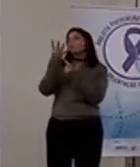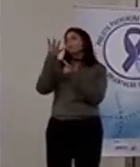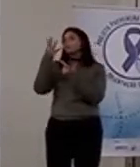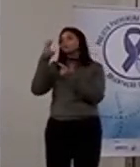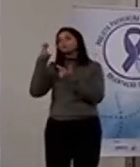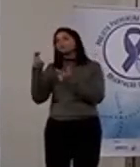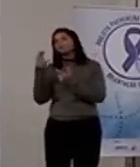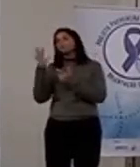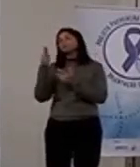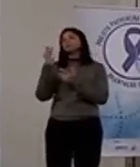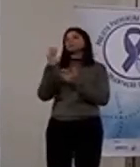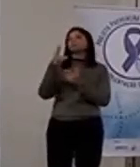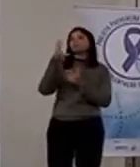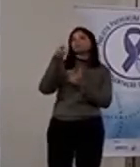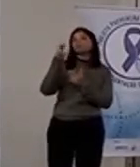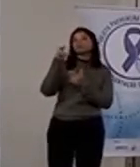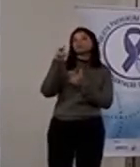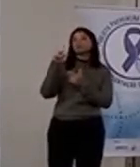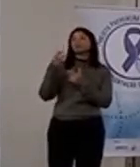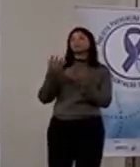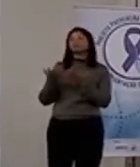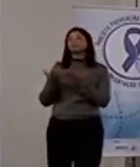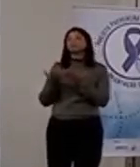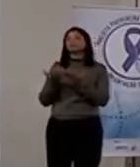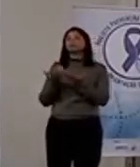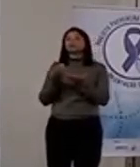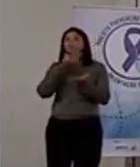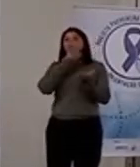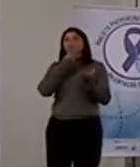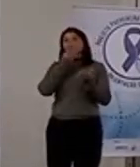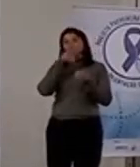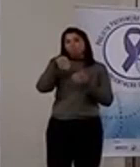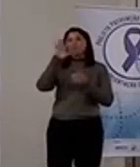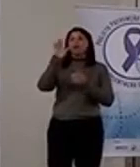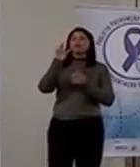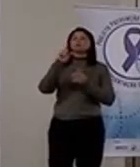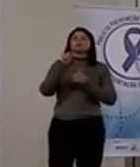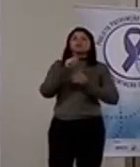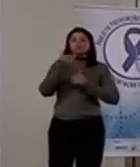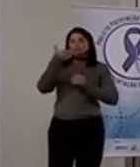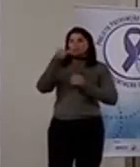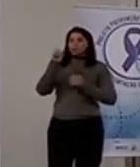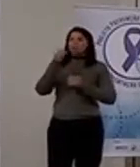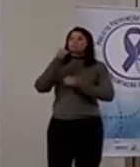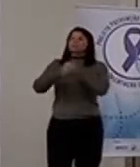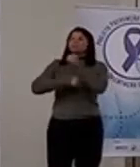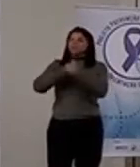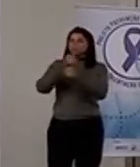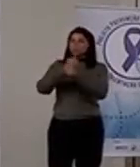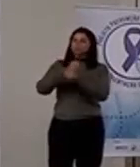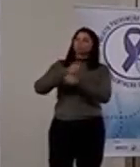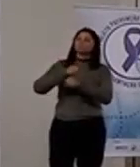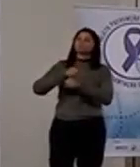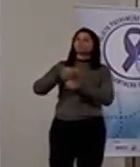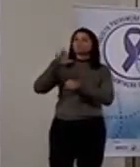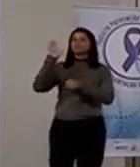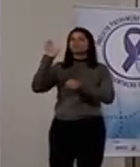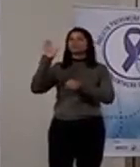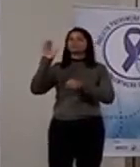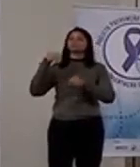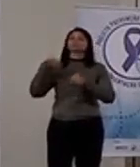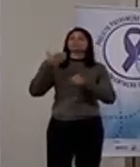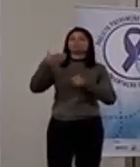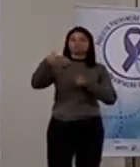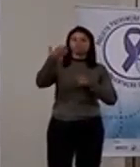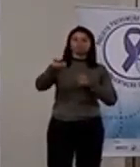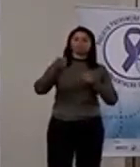45, 50 anos de idade. Então, nesse ponto, o homem tem mais, um pouco, tem uns 10 anos, 15 anos a mais para poder se reproduzir, né? Grande